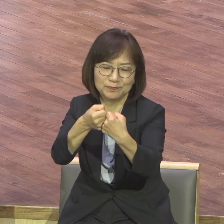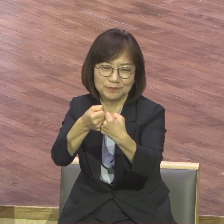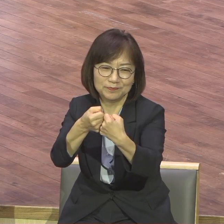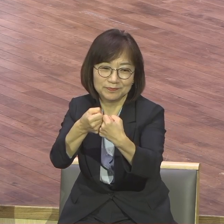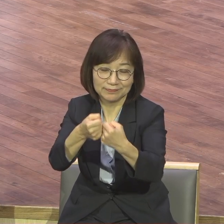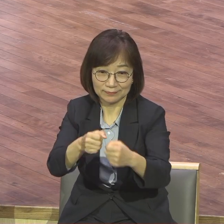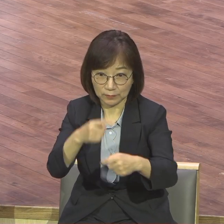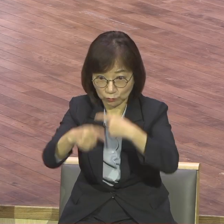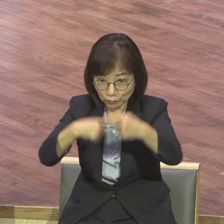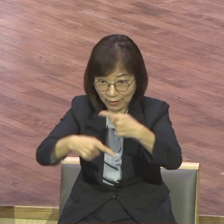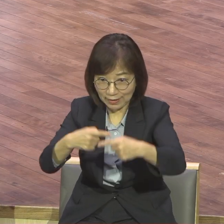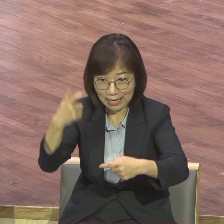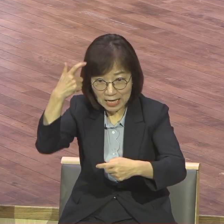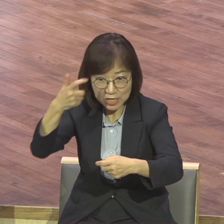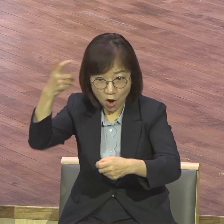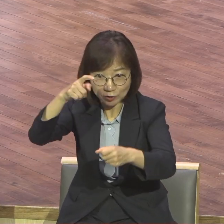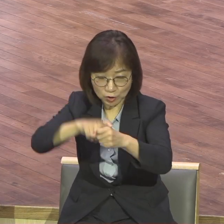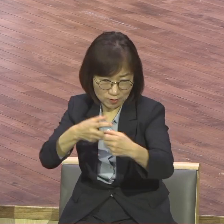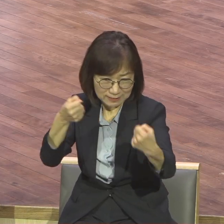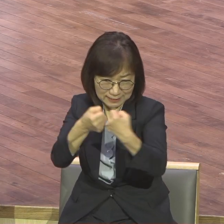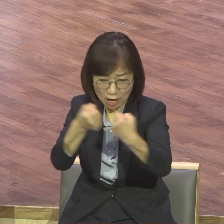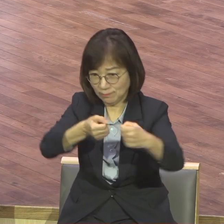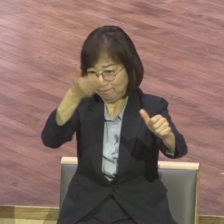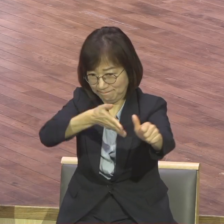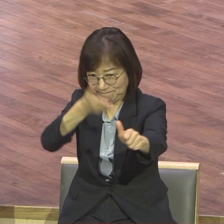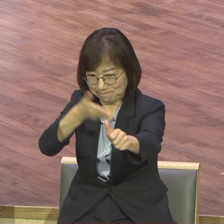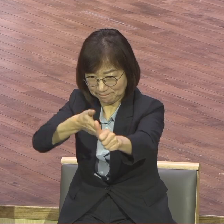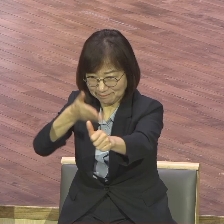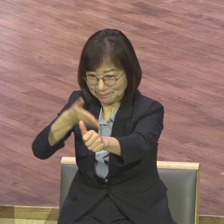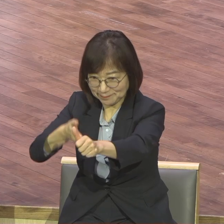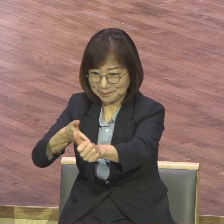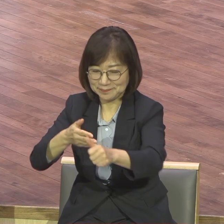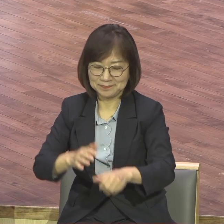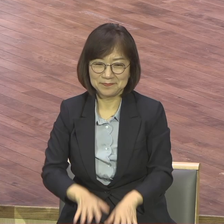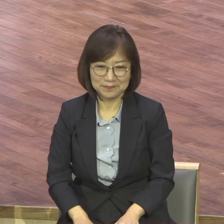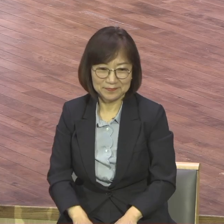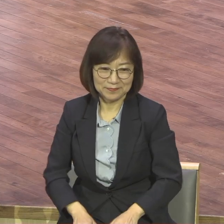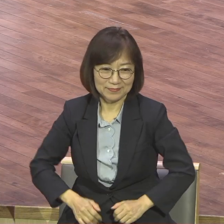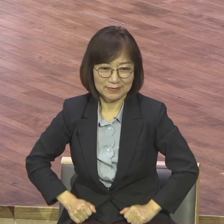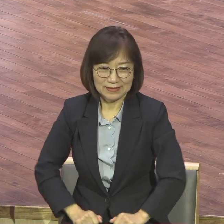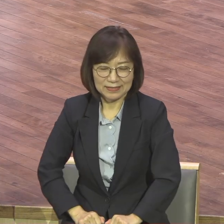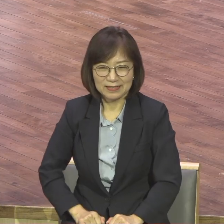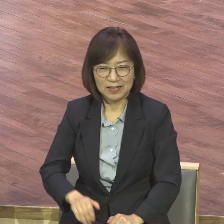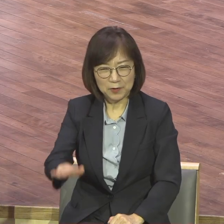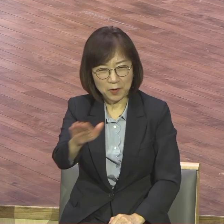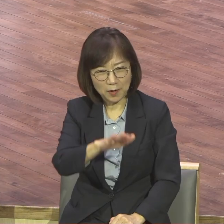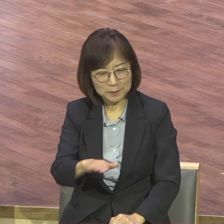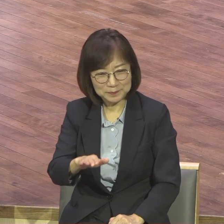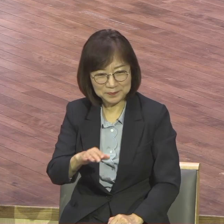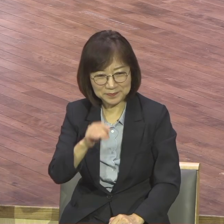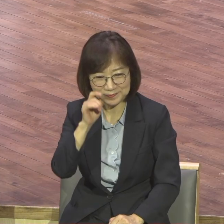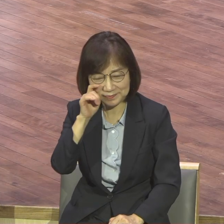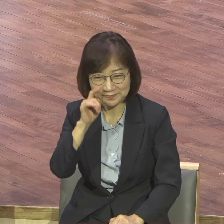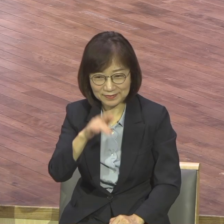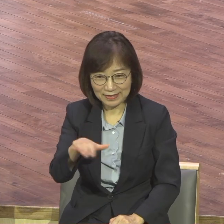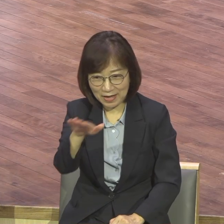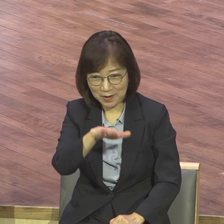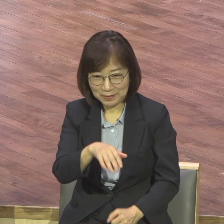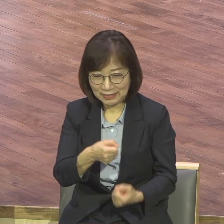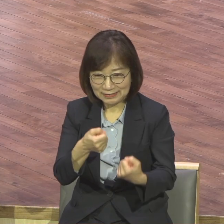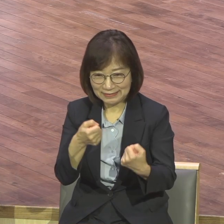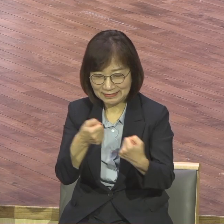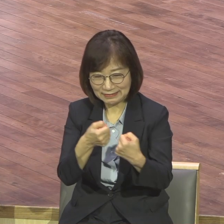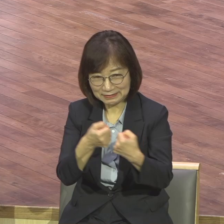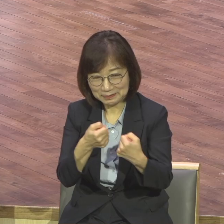같이 봅시다. 영적 싸움을 싸우자. 아마 여러분 거의 안 싸울 거예요. 문제 사건이 오면